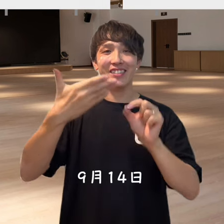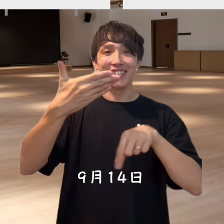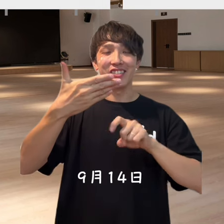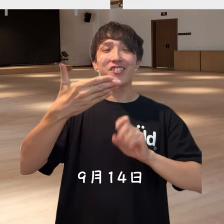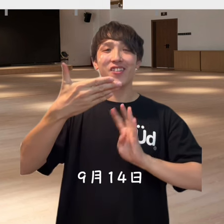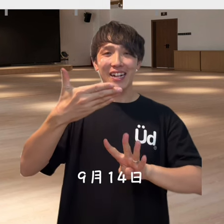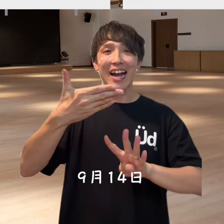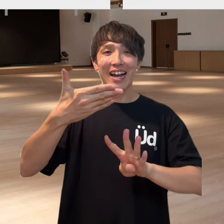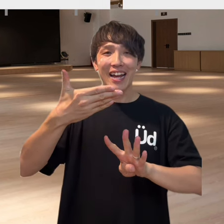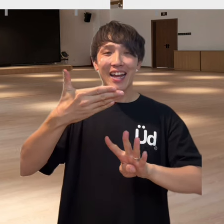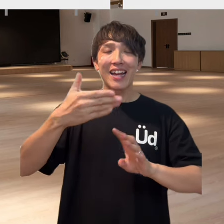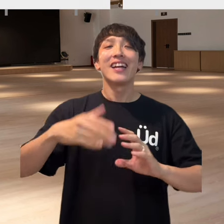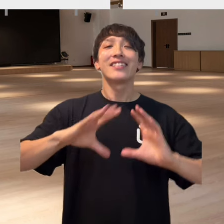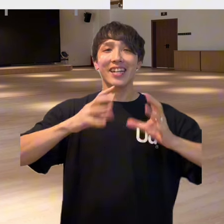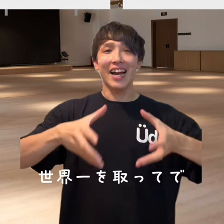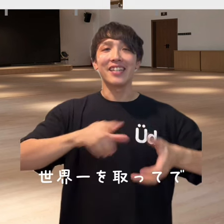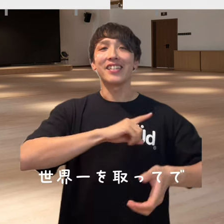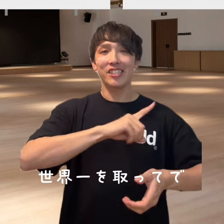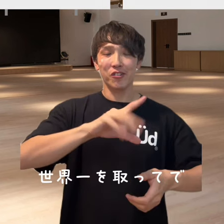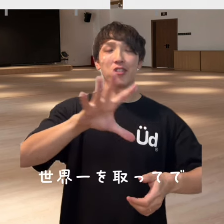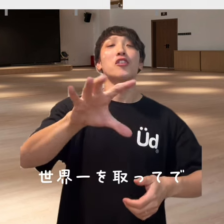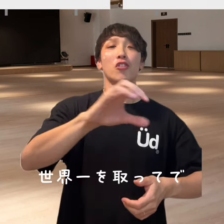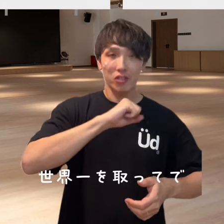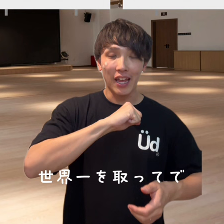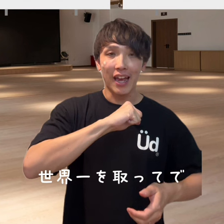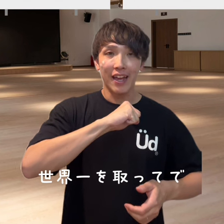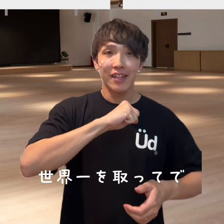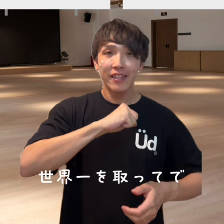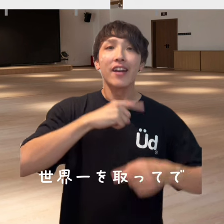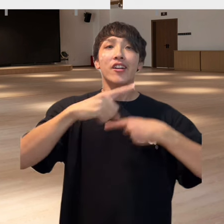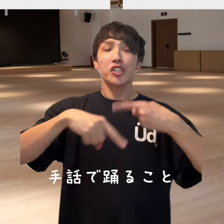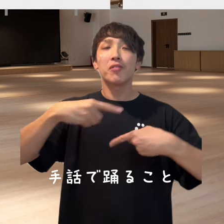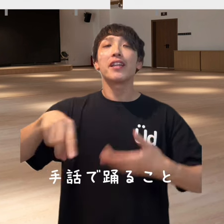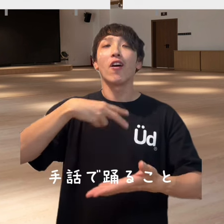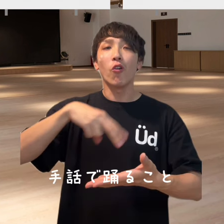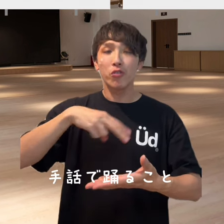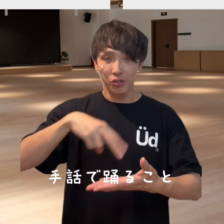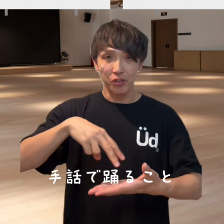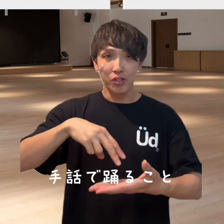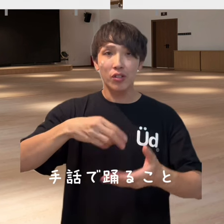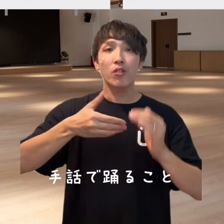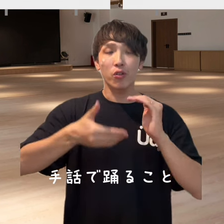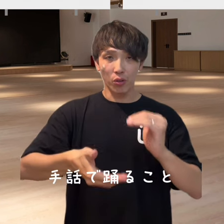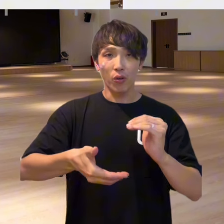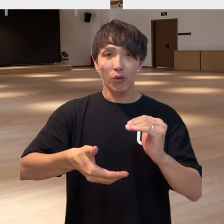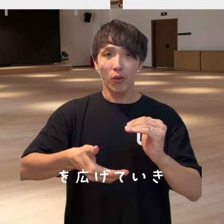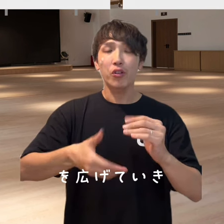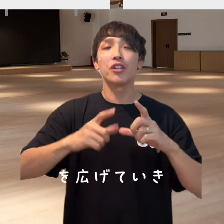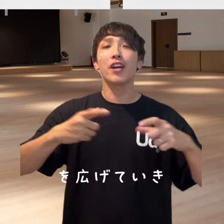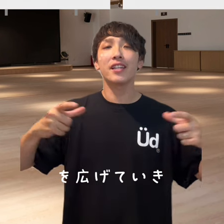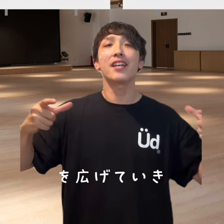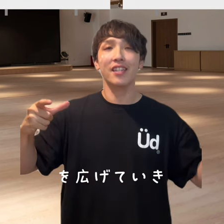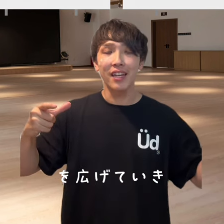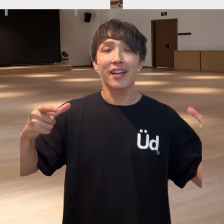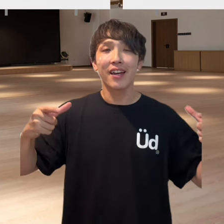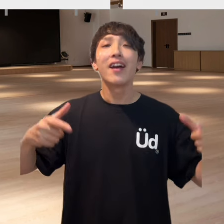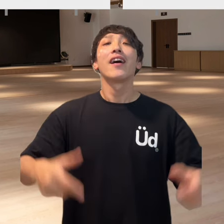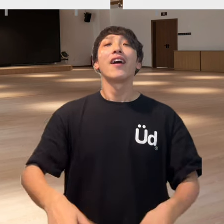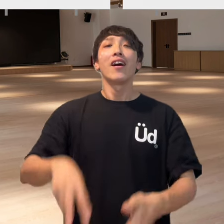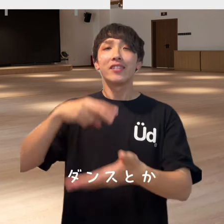月14日、世界一を取って、で、手話で踊ることを広げていき、ダン